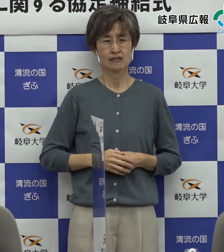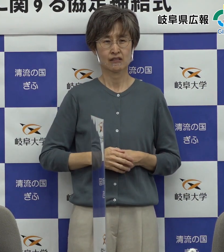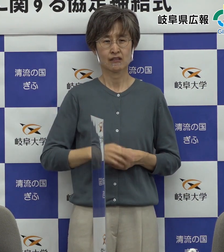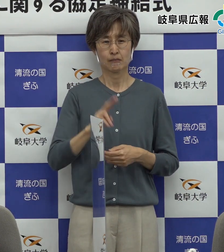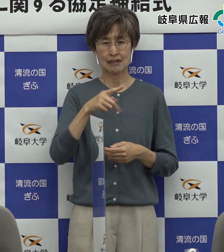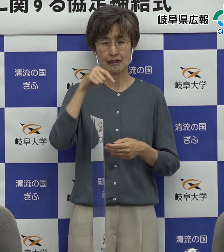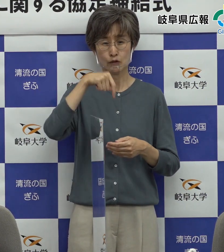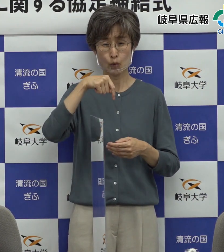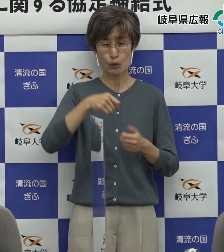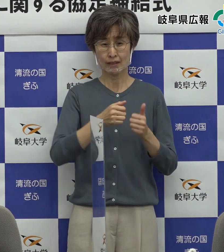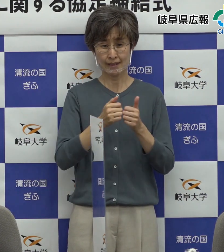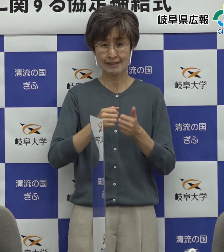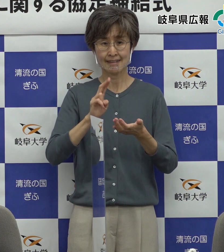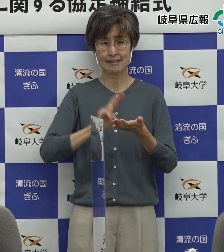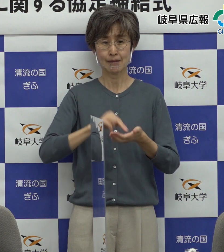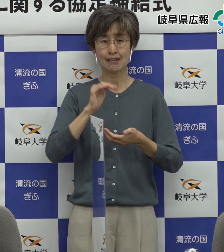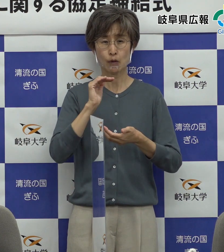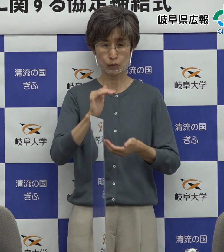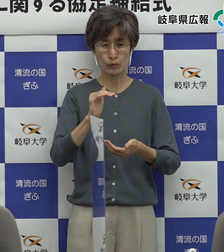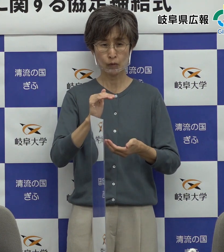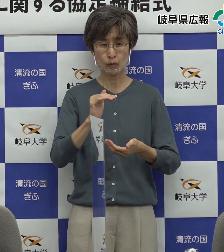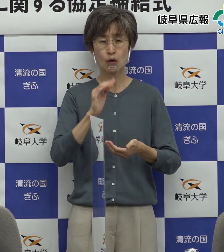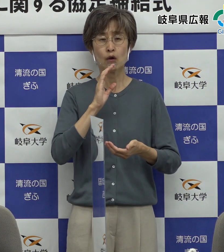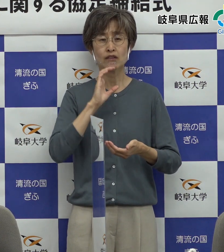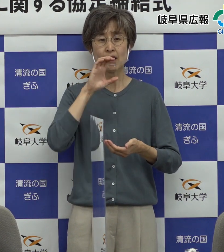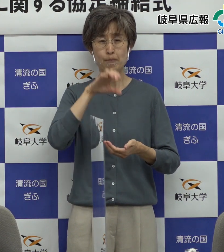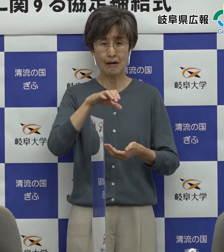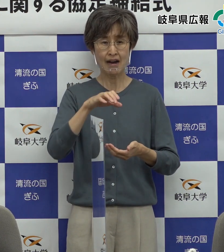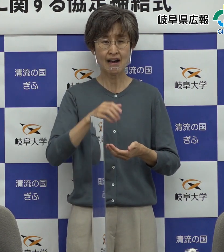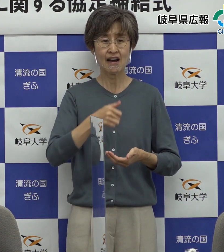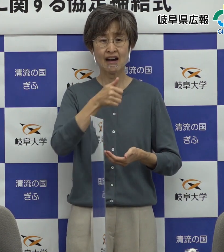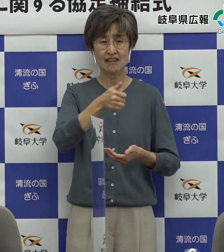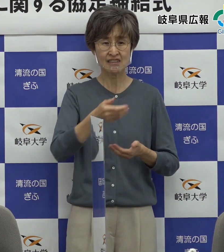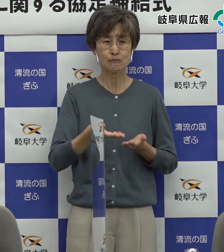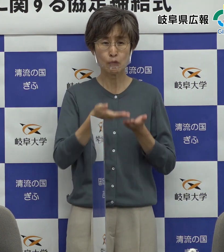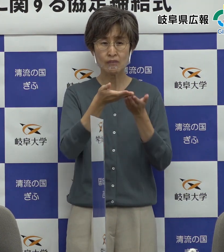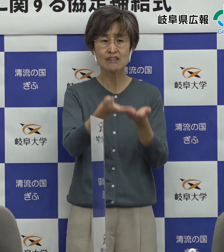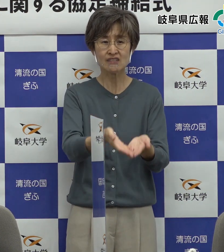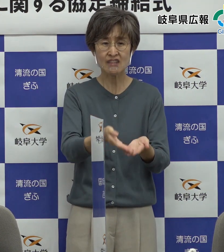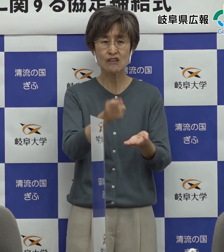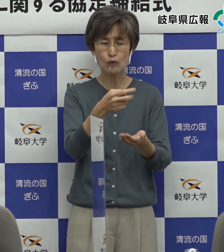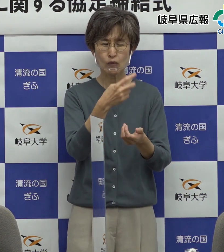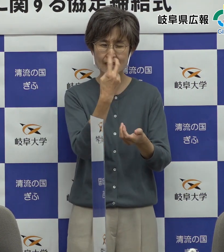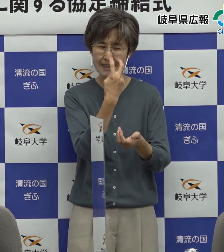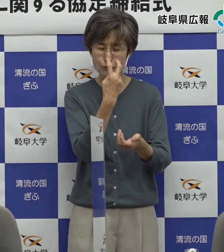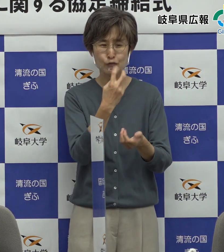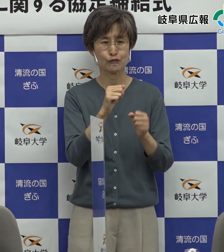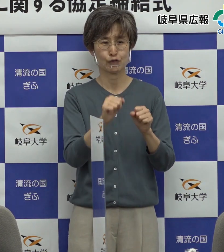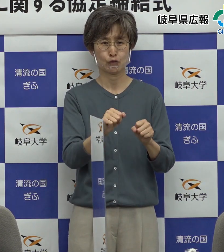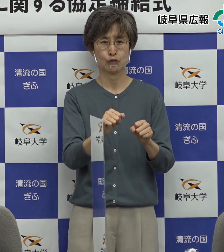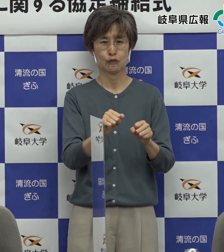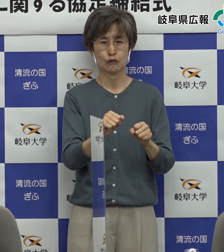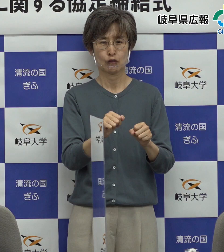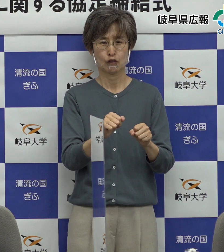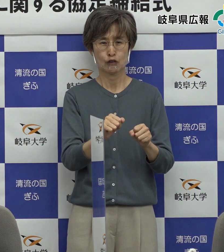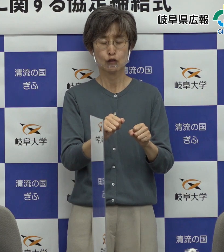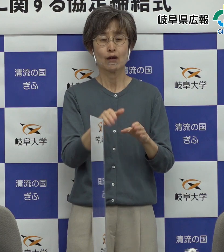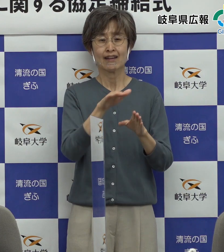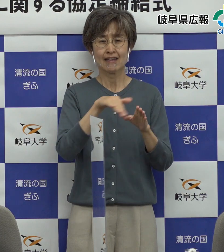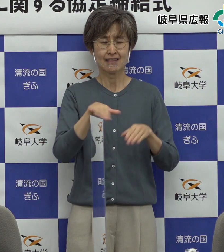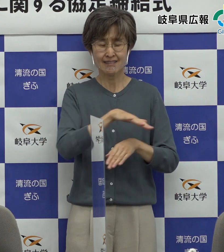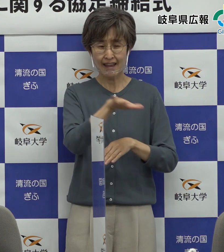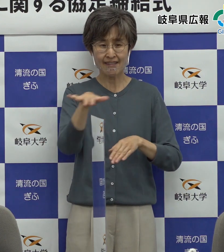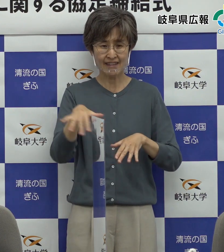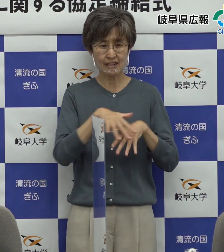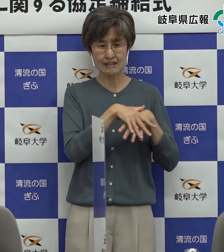ことをですね、現場でチェックをし実施していくということについて、全県的なネットワークの中でです